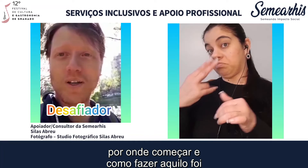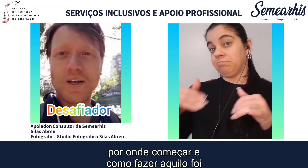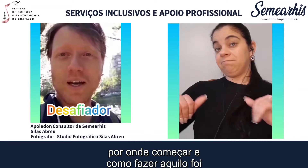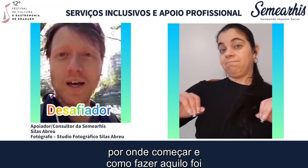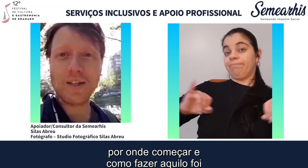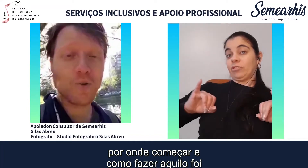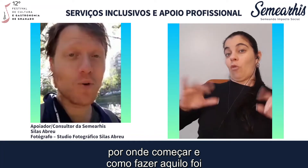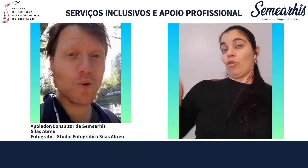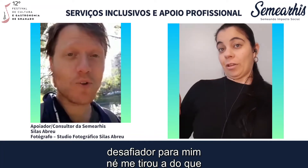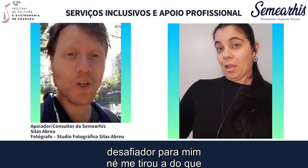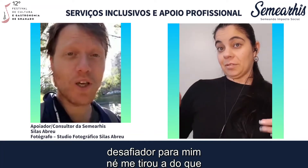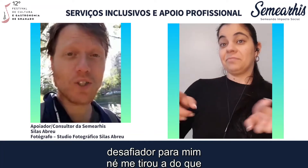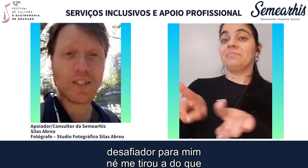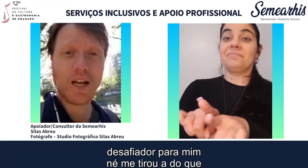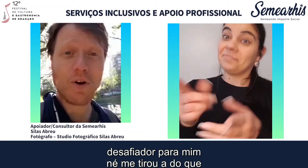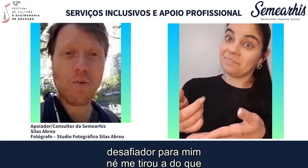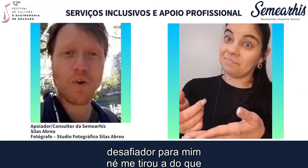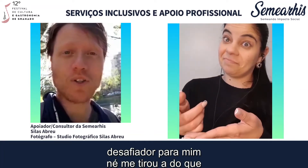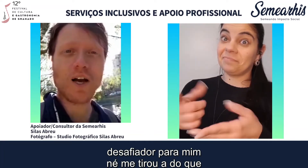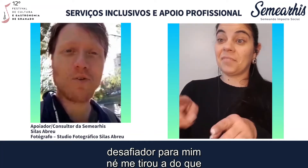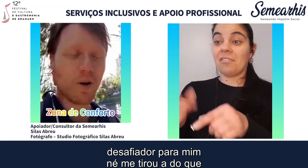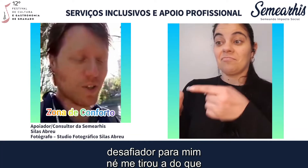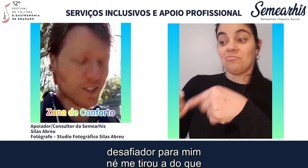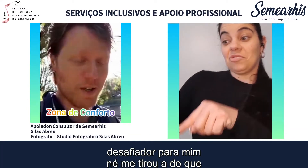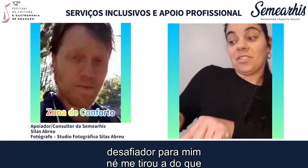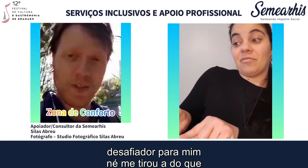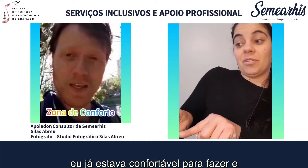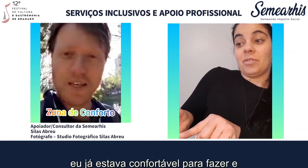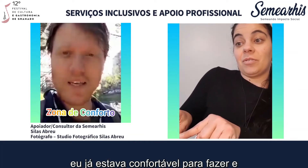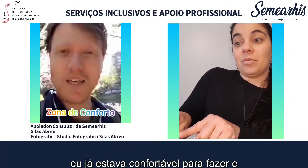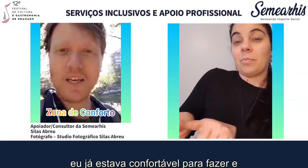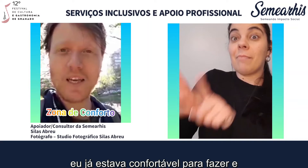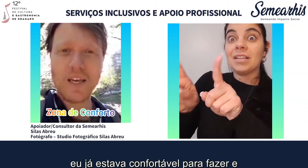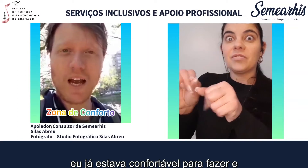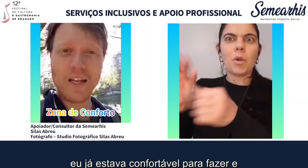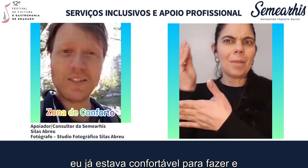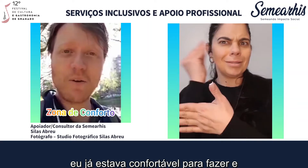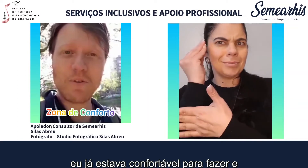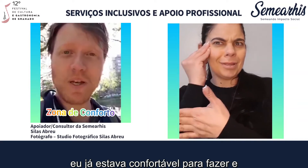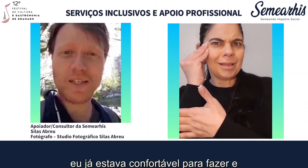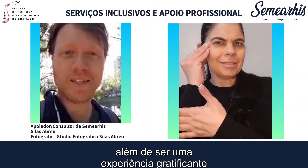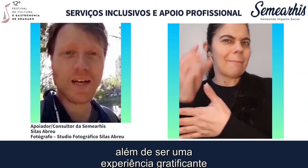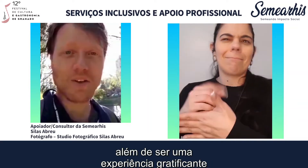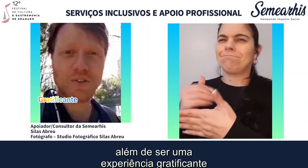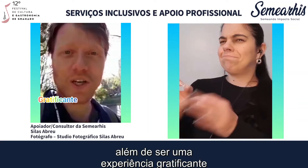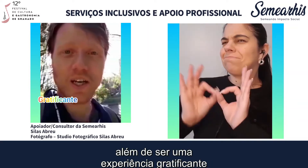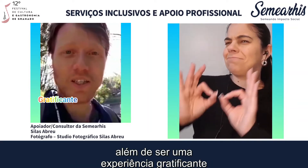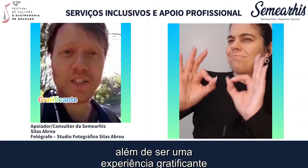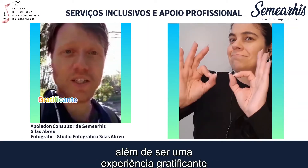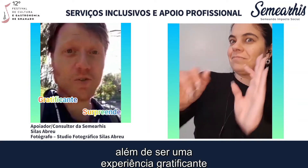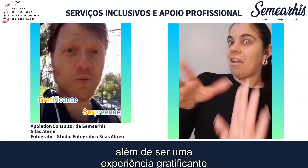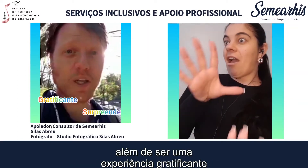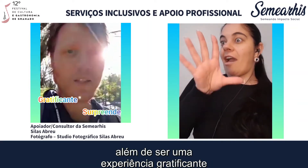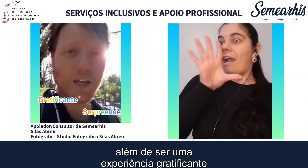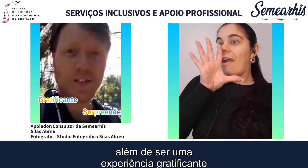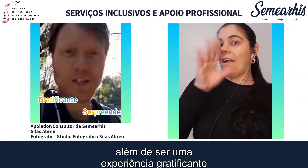tirou do que eu já estava confortável para fazer. E além de ser uma experiência gratificante